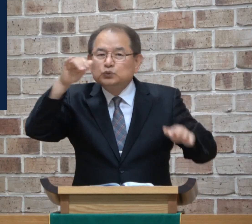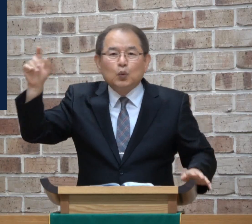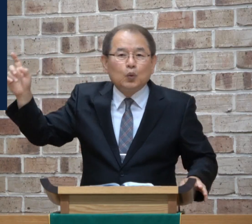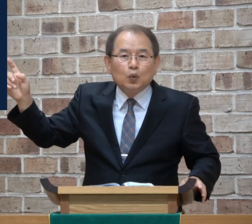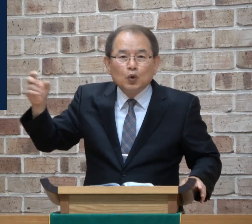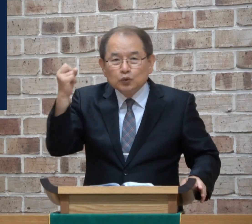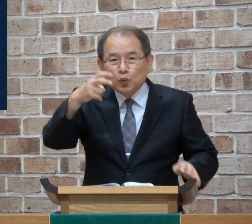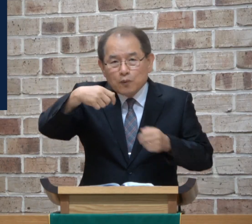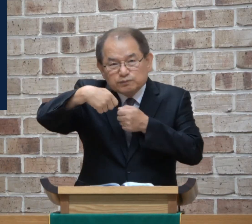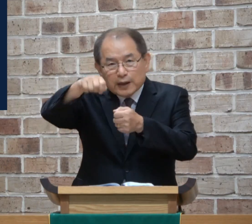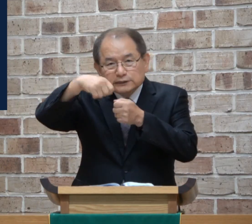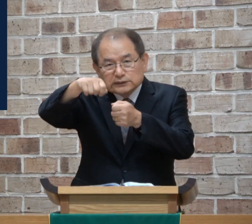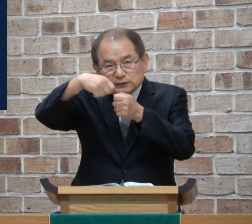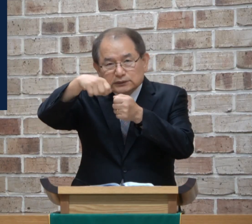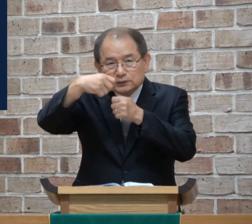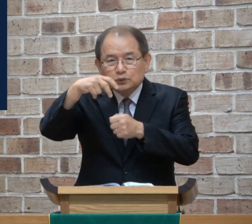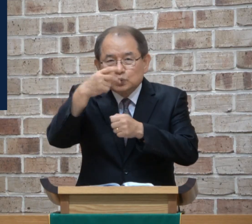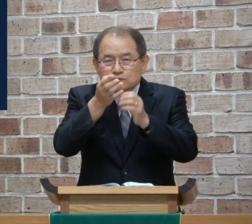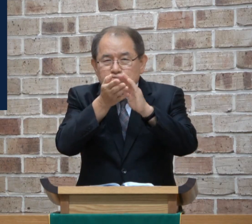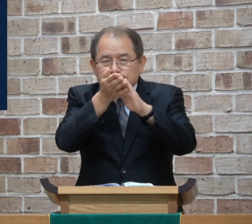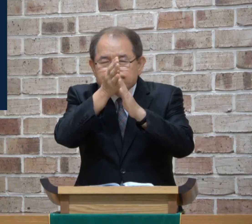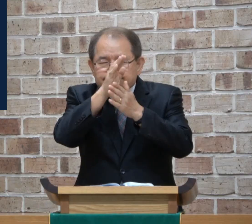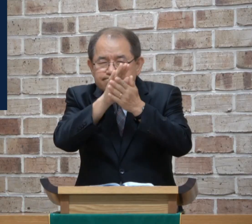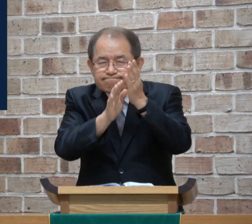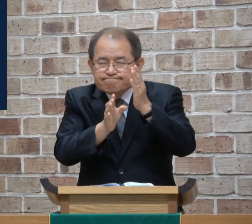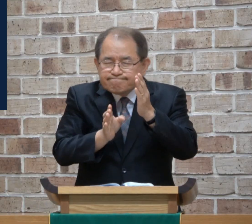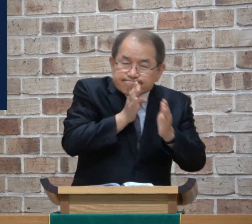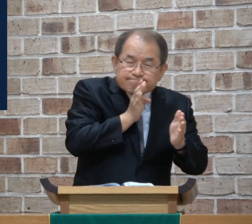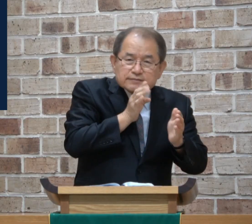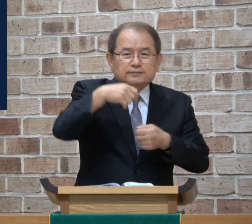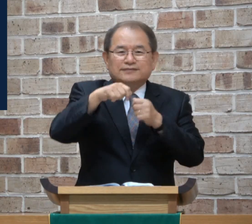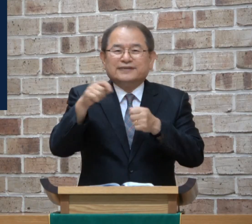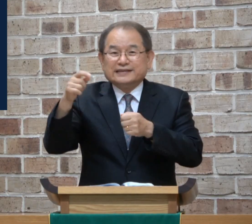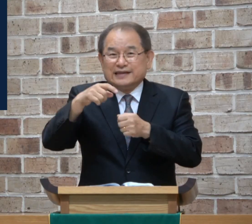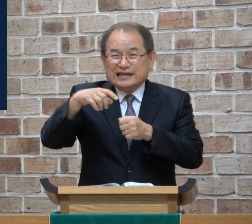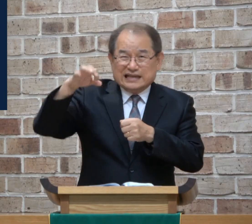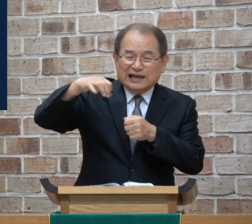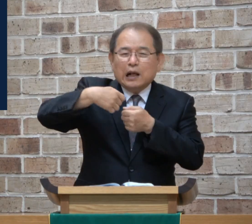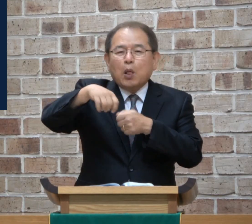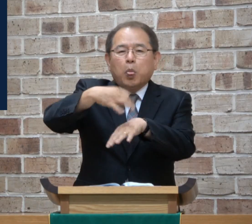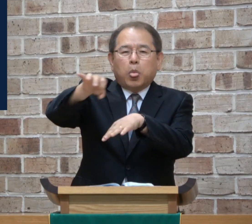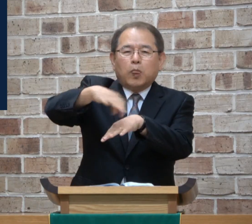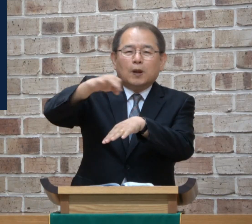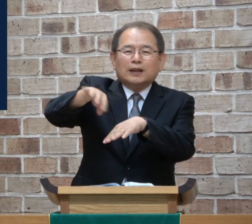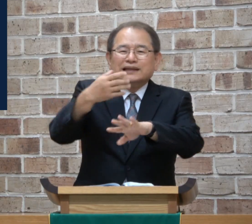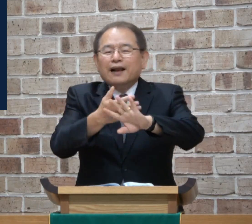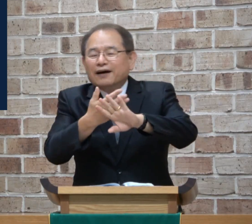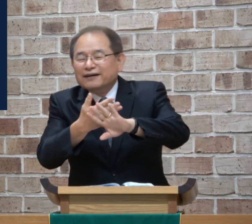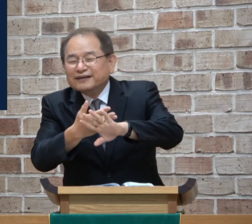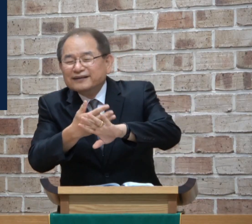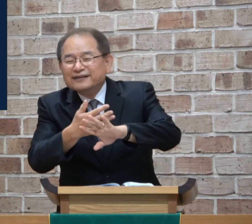문이나 어떤 조직에서도 차이가 있고 박음질에서도 섬세하고 뭔가 다르다고 합니다.